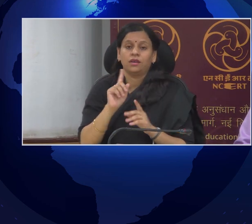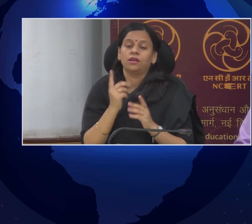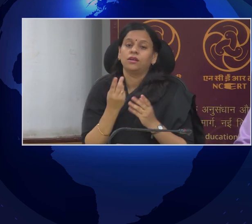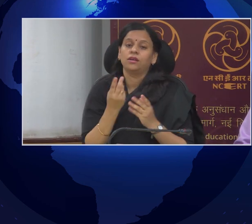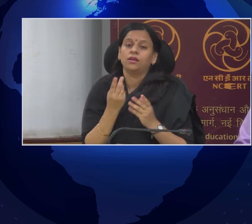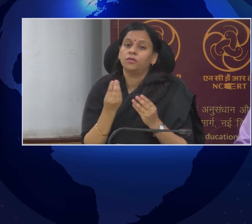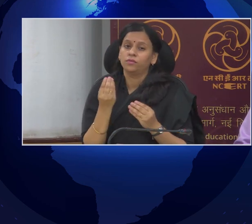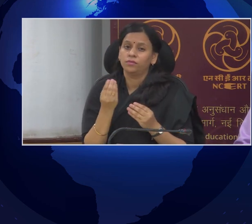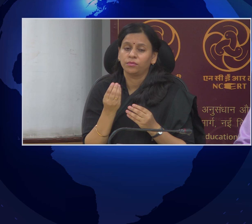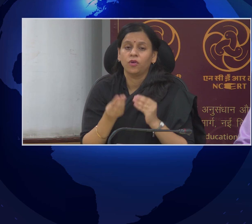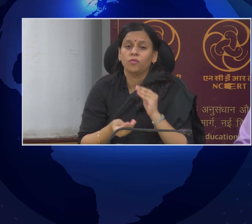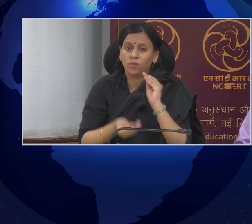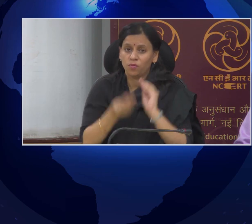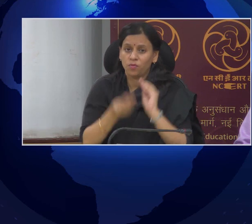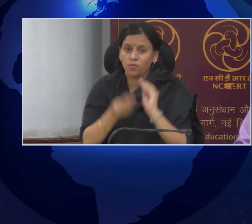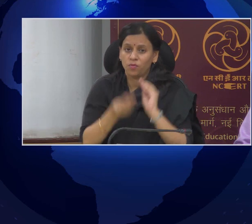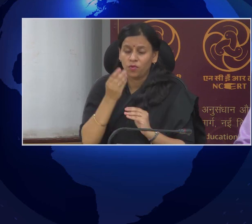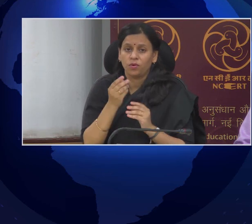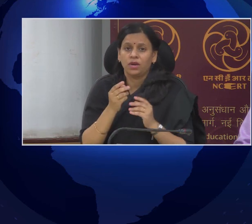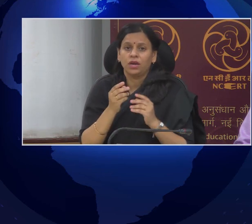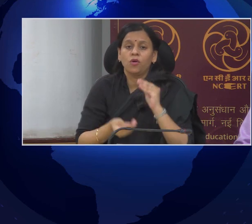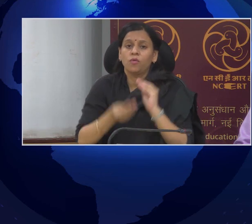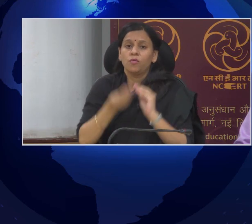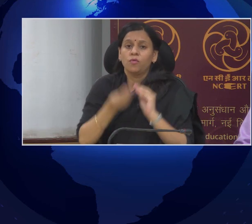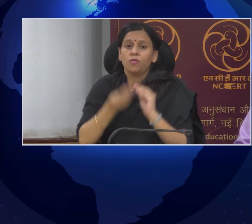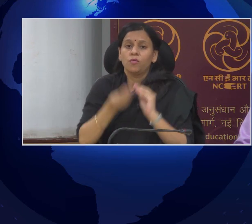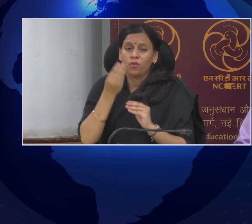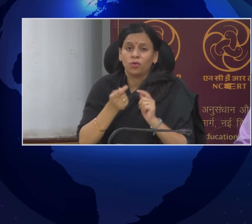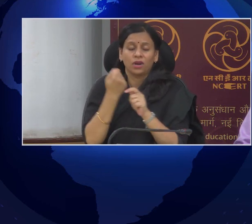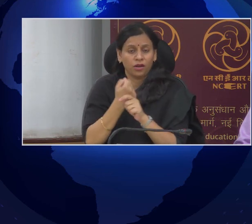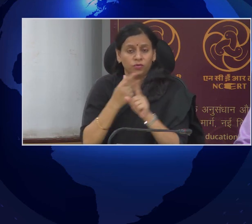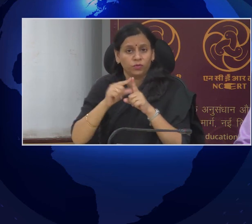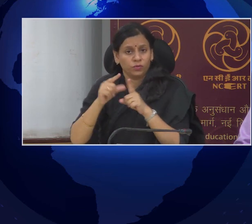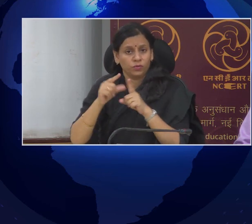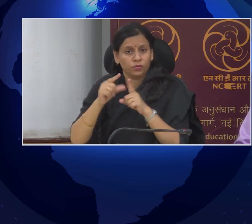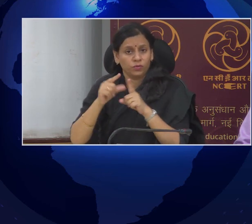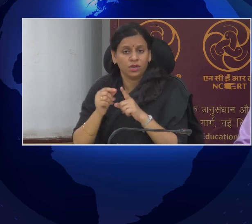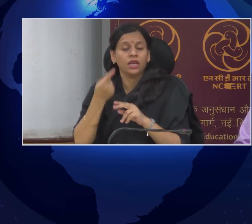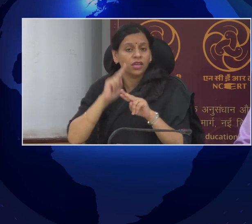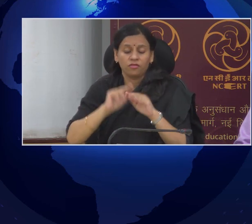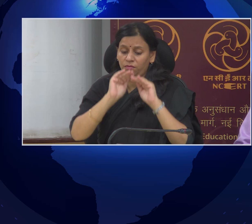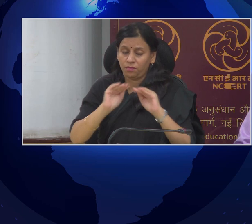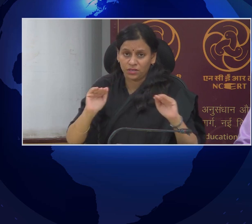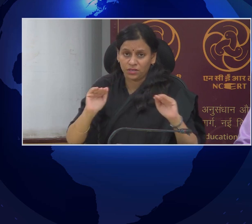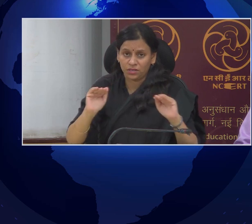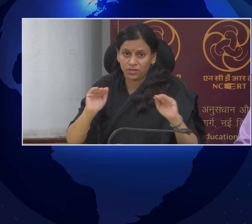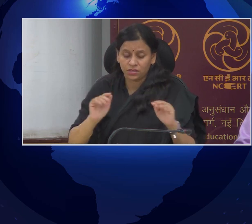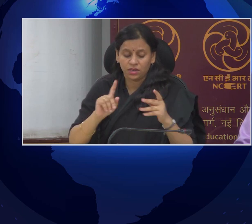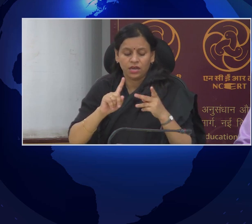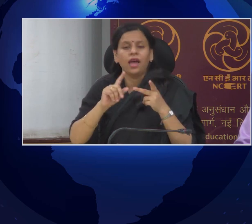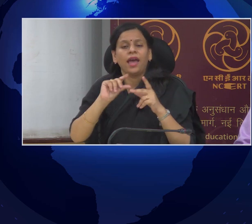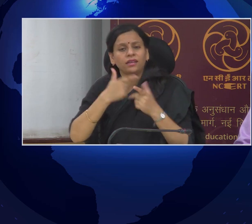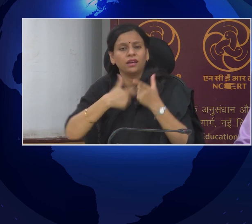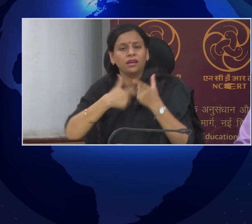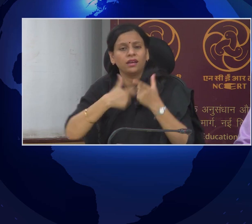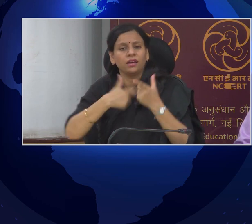हम लोगों ने ट्रांसफॉर्म कर दिया है ताकि वर्टिकल मोबिलिटी का प्रोविजन सिस्टम में रहे। अगर बच्चा वो ग्रेजुएट करता है सेकेंडरी से तो उन विषयों